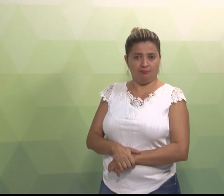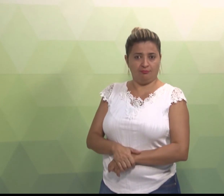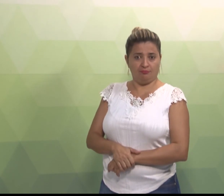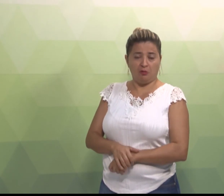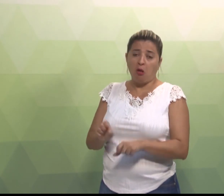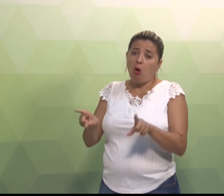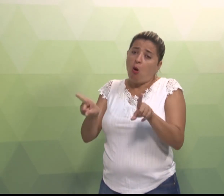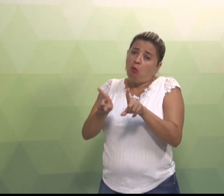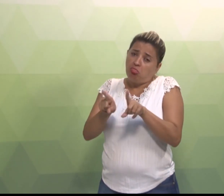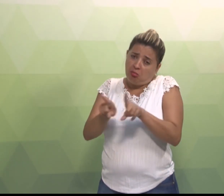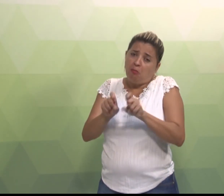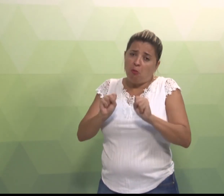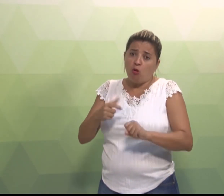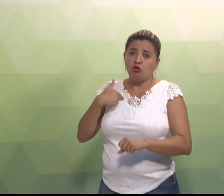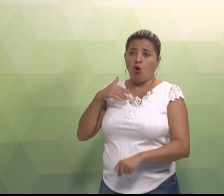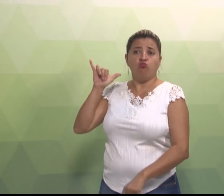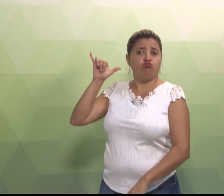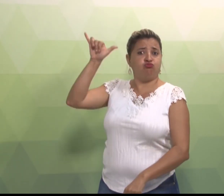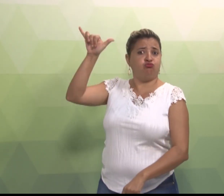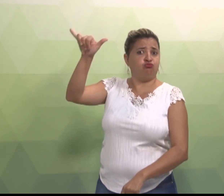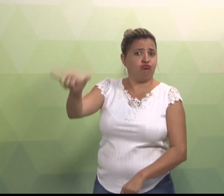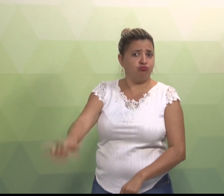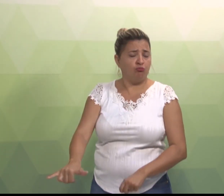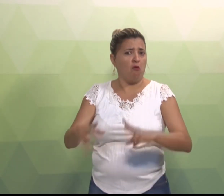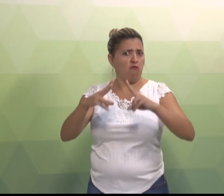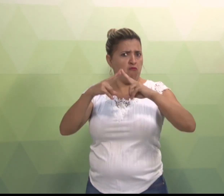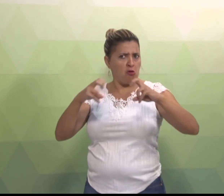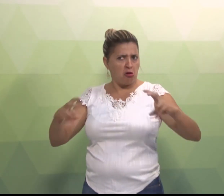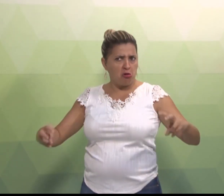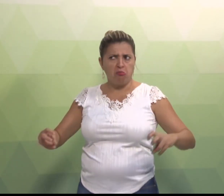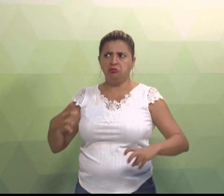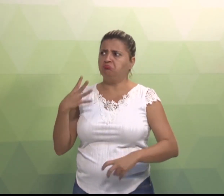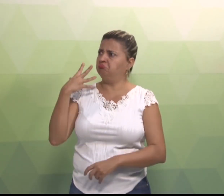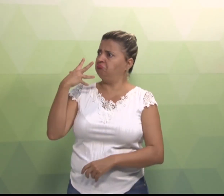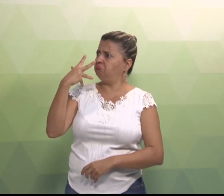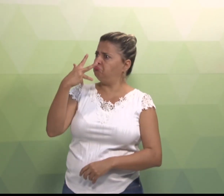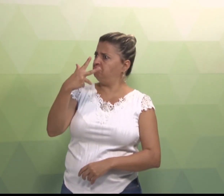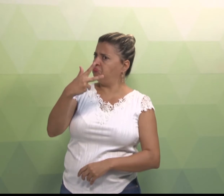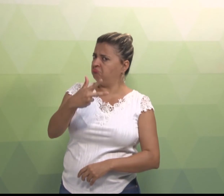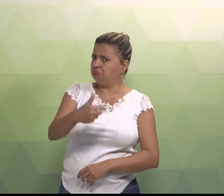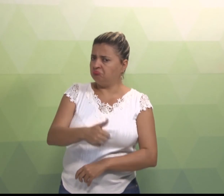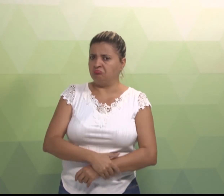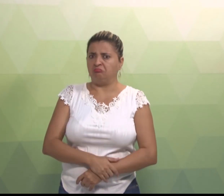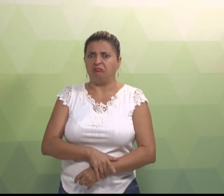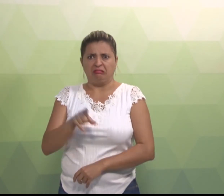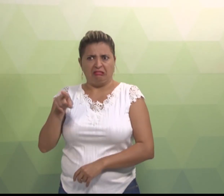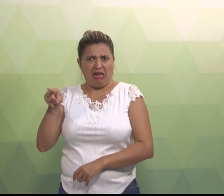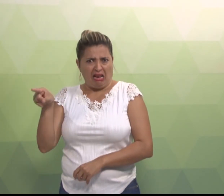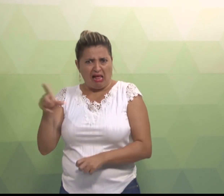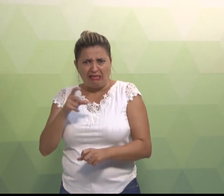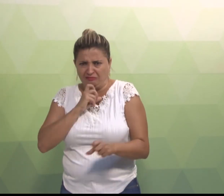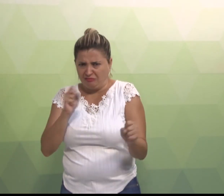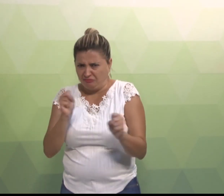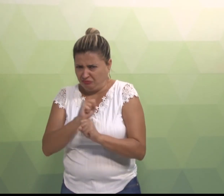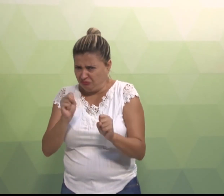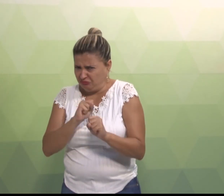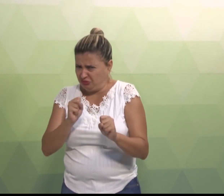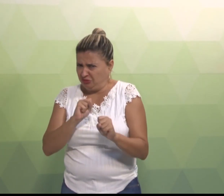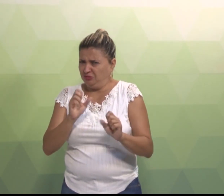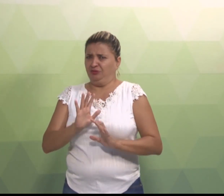sinalizando. Eu também posso utilizar. Eu viajei de avião para Florianópolis e lá é muito lindo. Porém, também é muito frio.